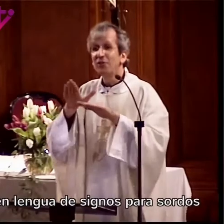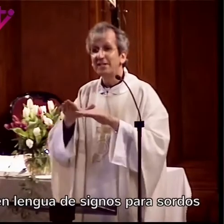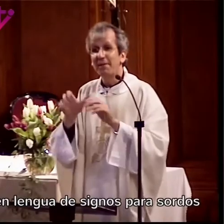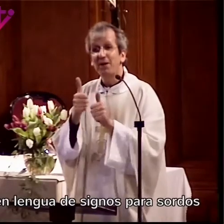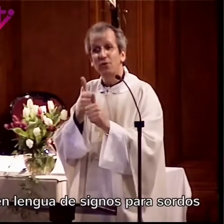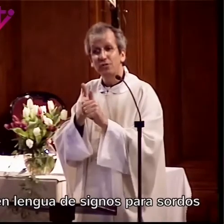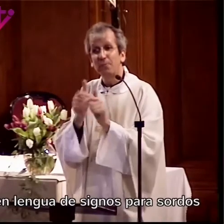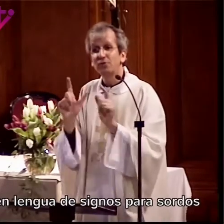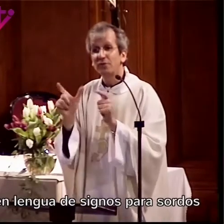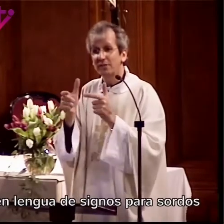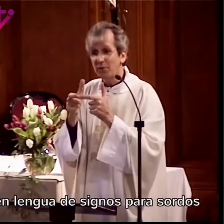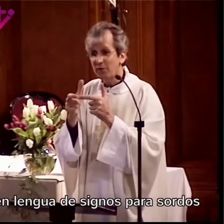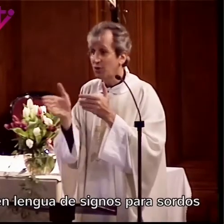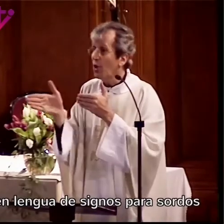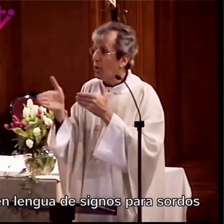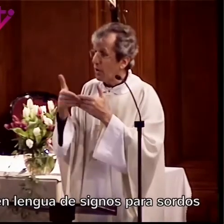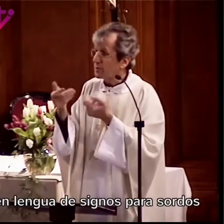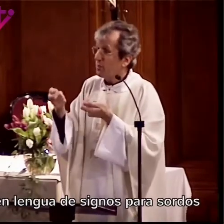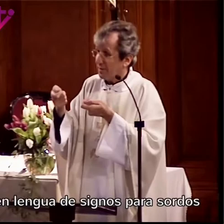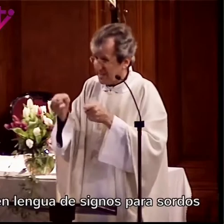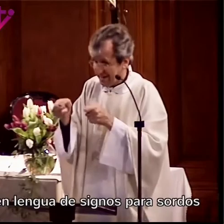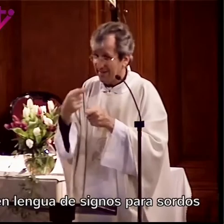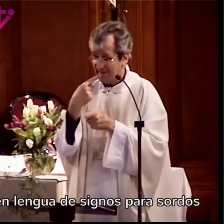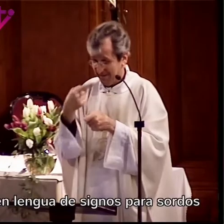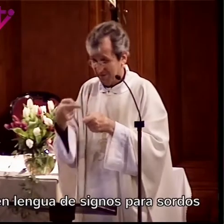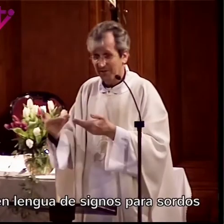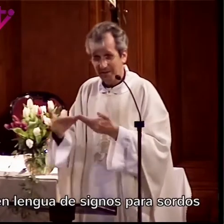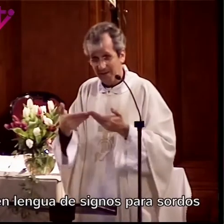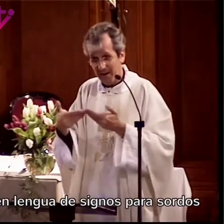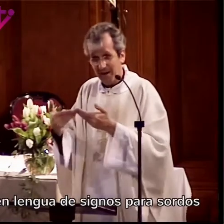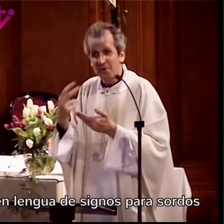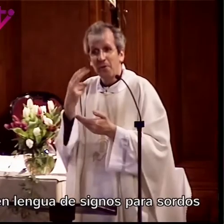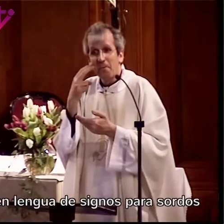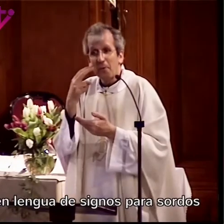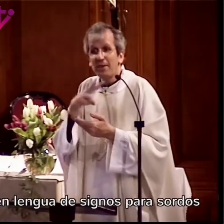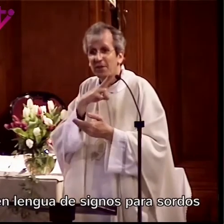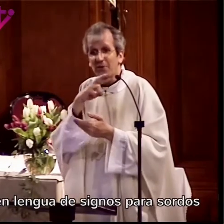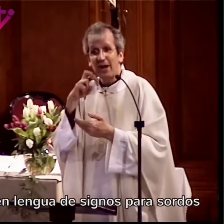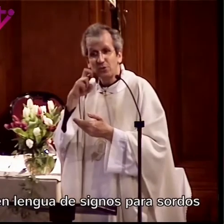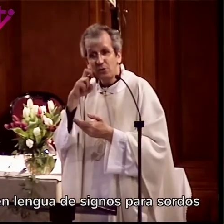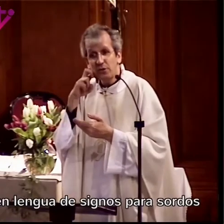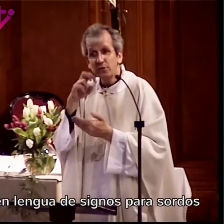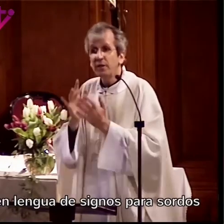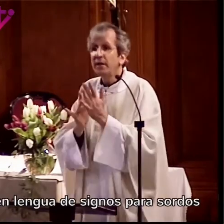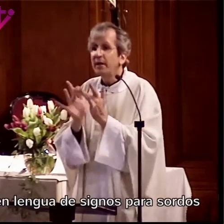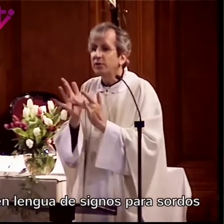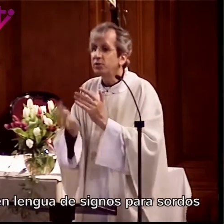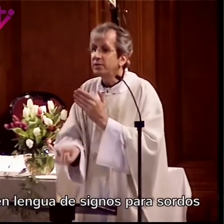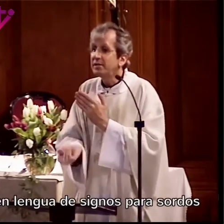estaban los apóstoles reunidos con las puertas cerradas nos dice el Evangelio por miedo a los judíos Jesús se